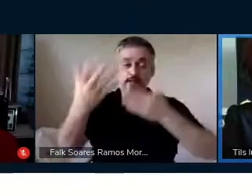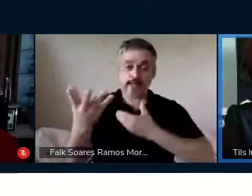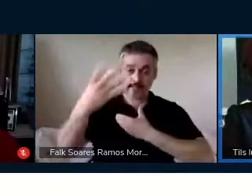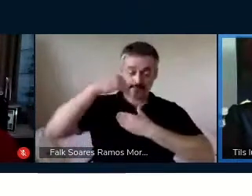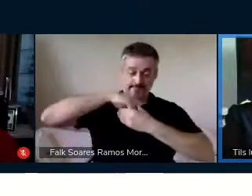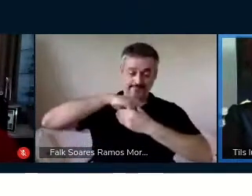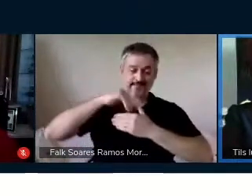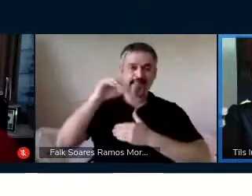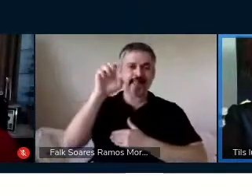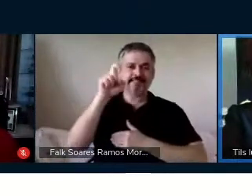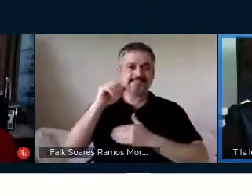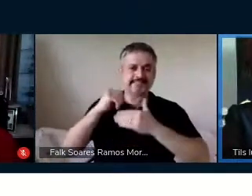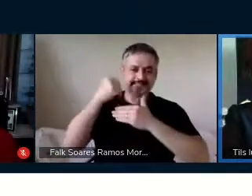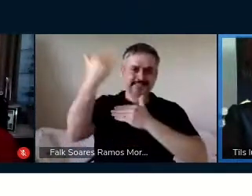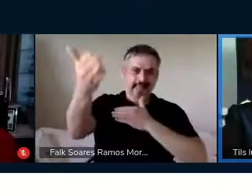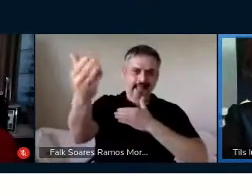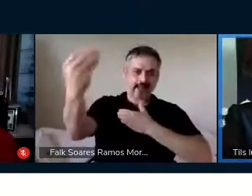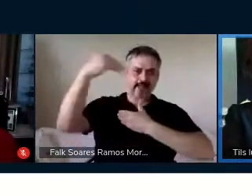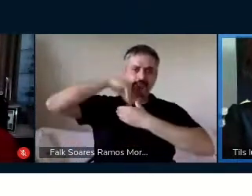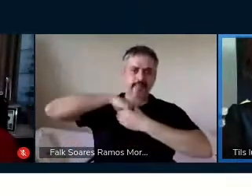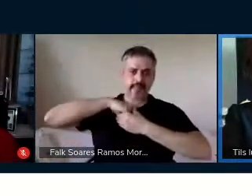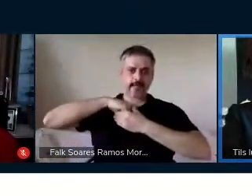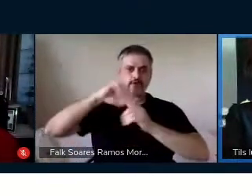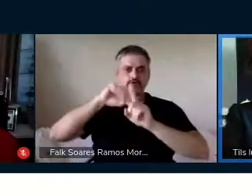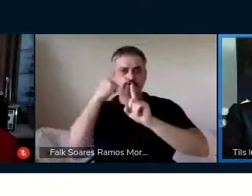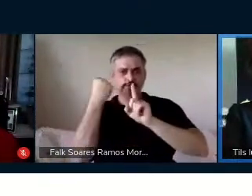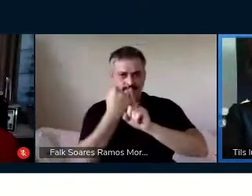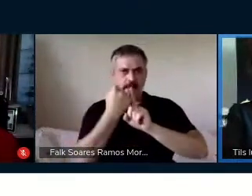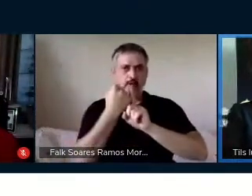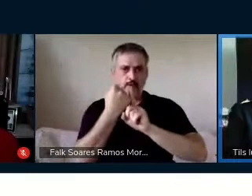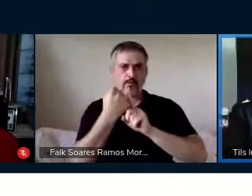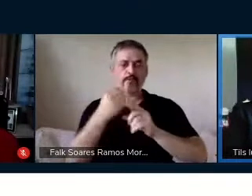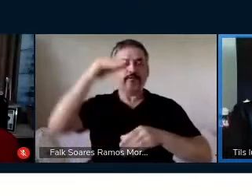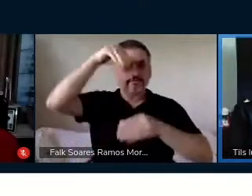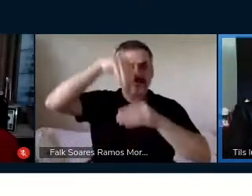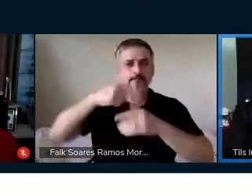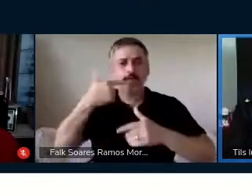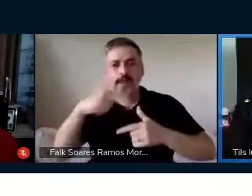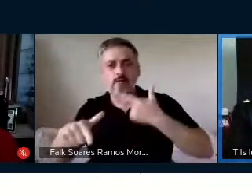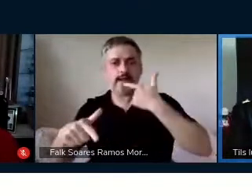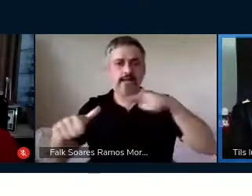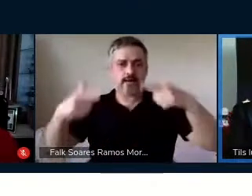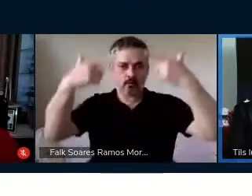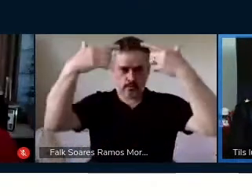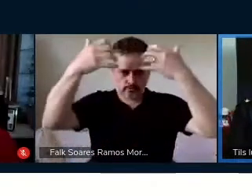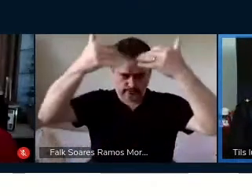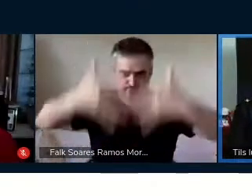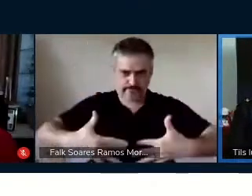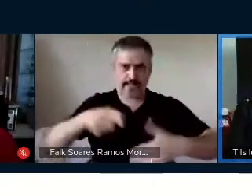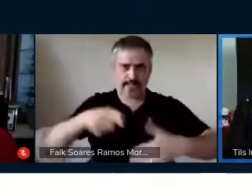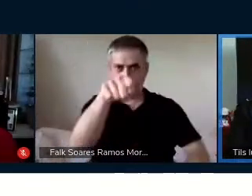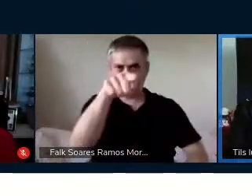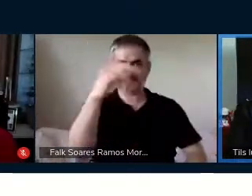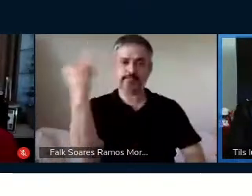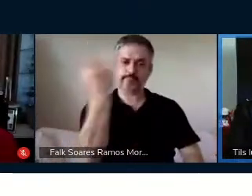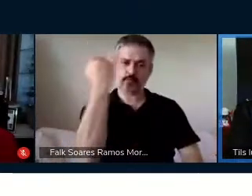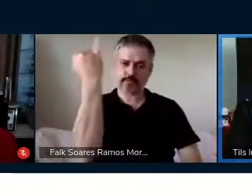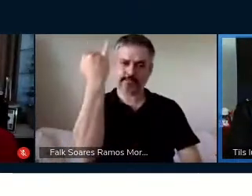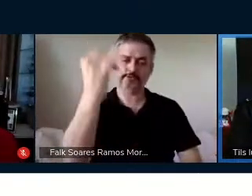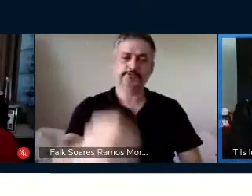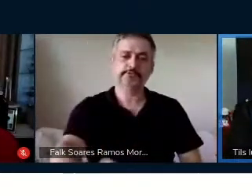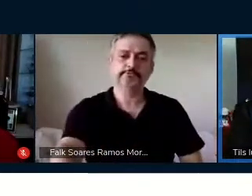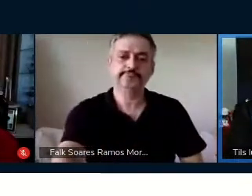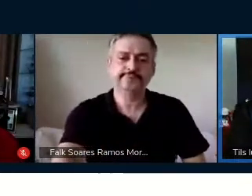essas duas ainda subdivididas em políticas de língua externa e interna e política